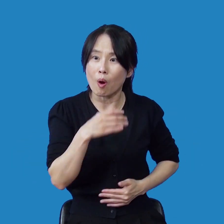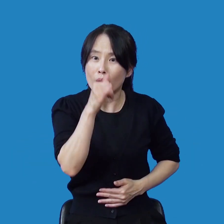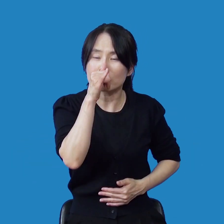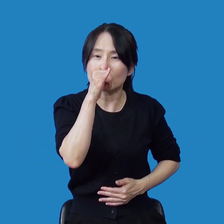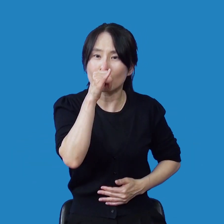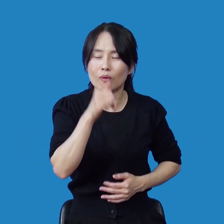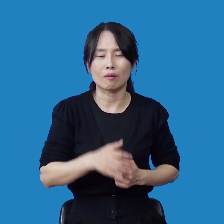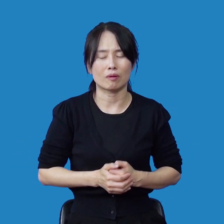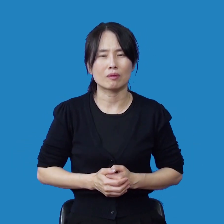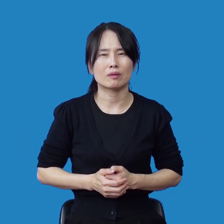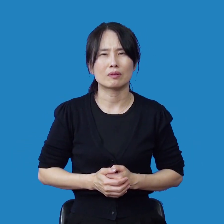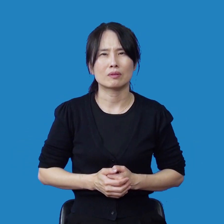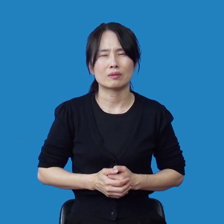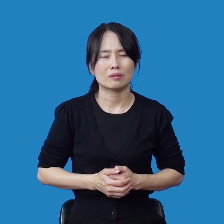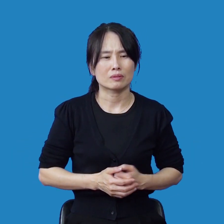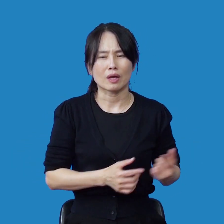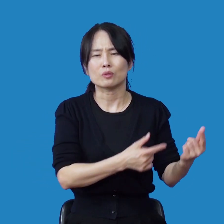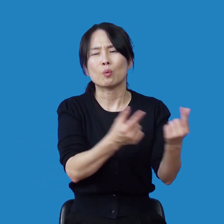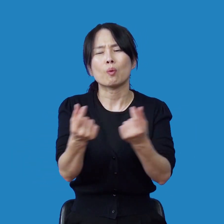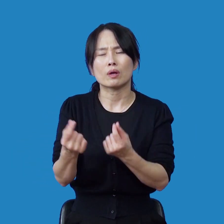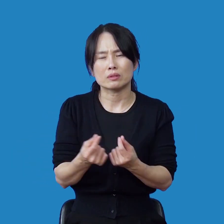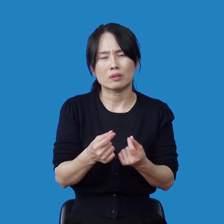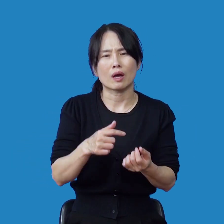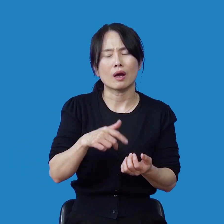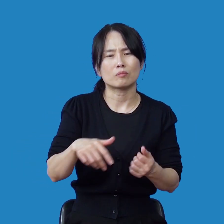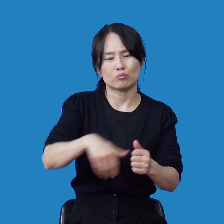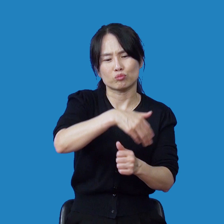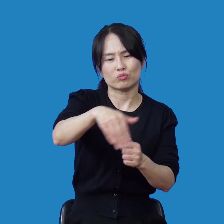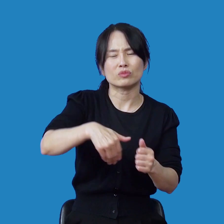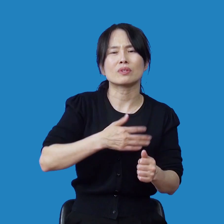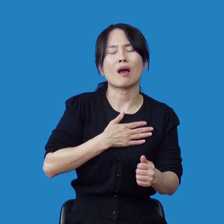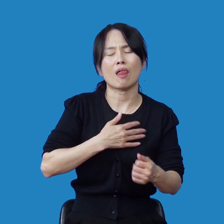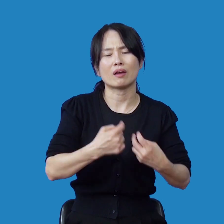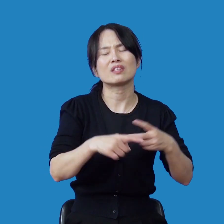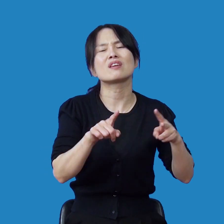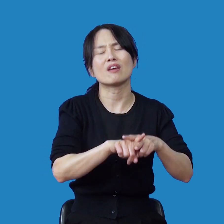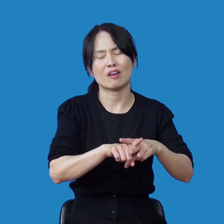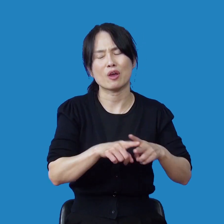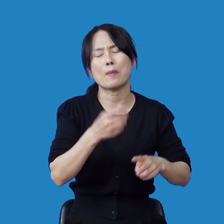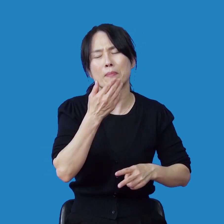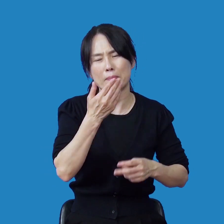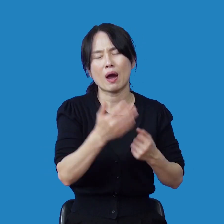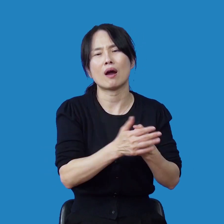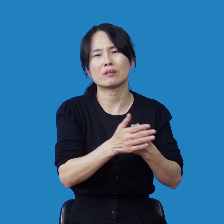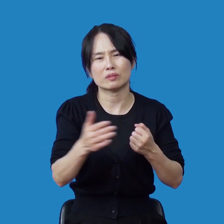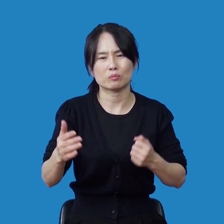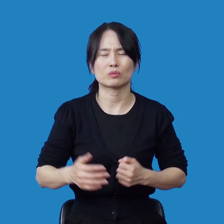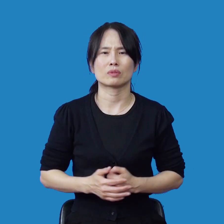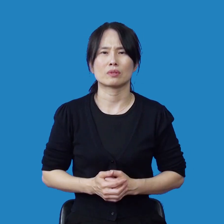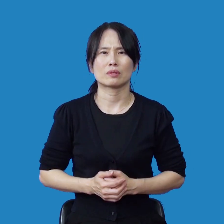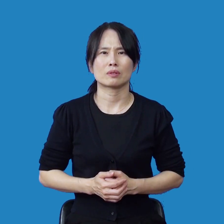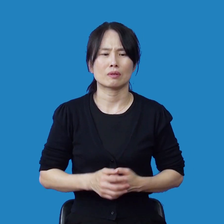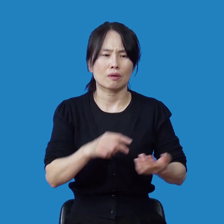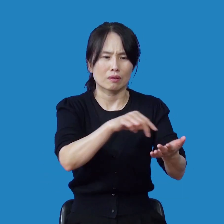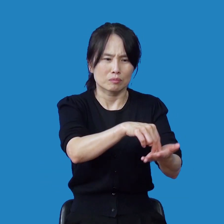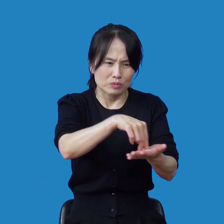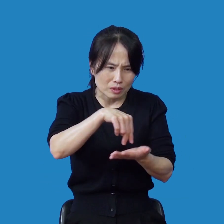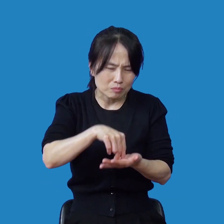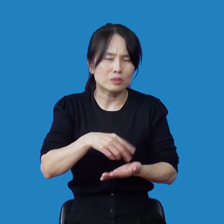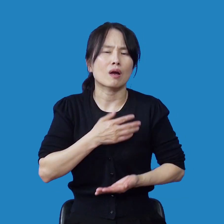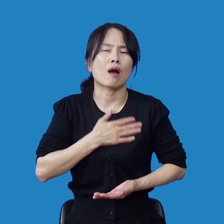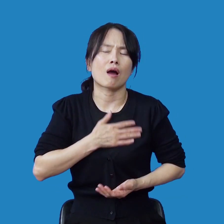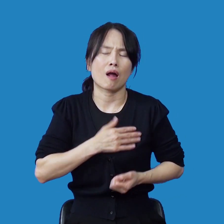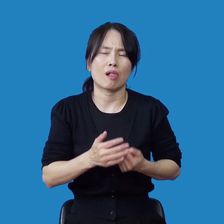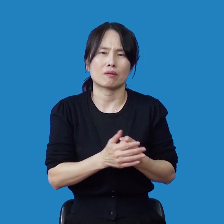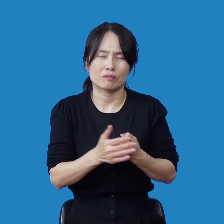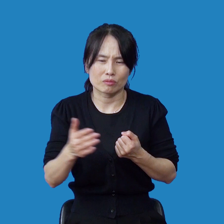다 아파본 일이 있기 때문에 그러는 것이죠. 그래서 남의 아픔을 자기의 아픔처럼 여기면서